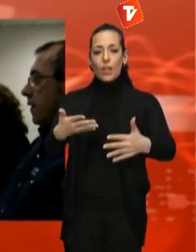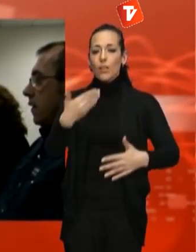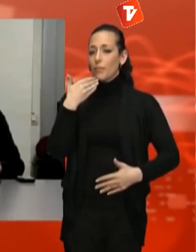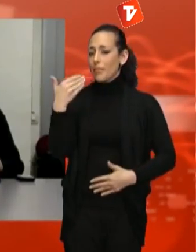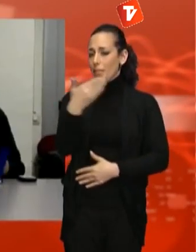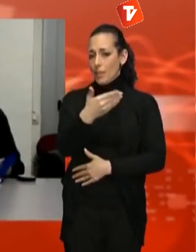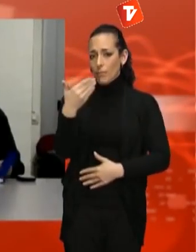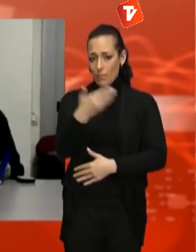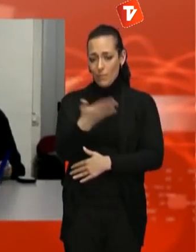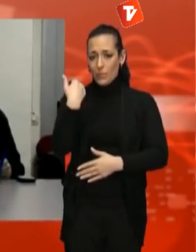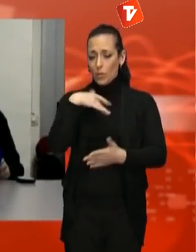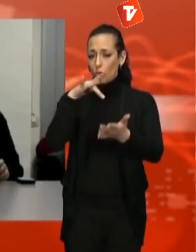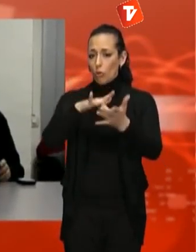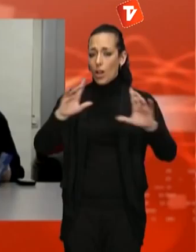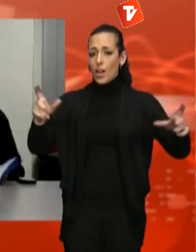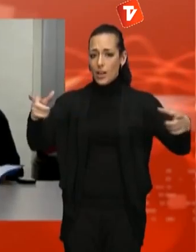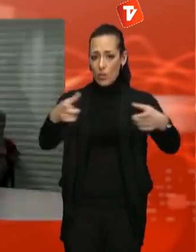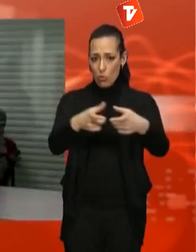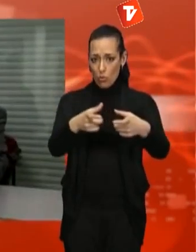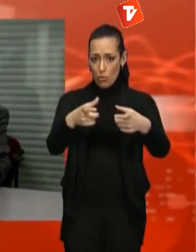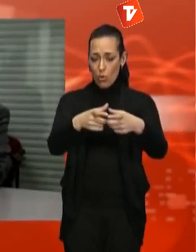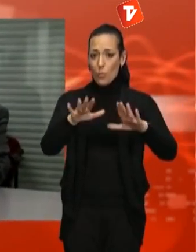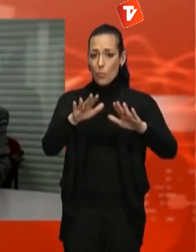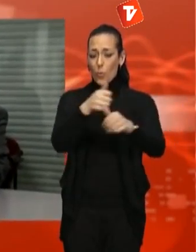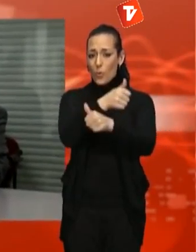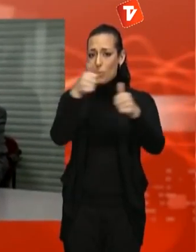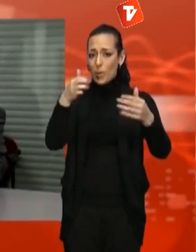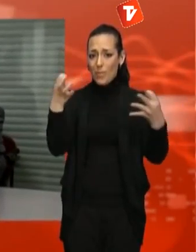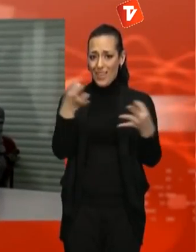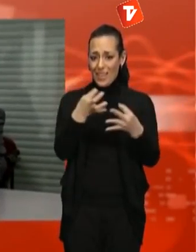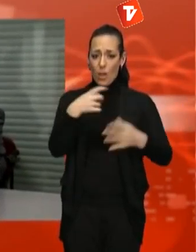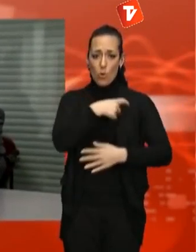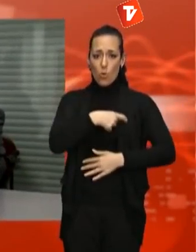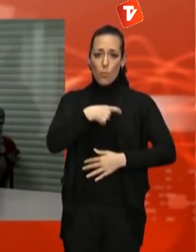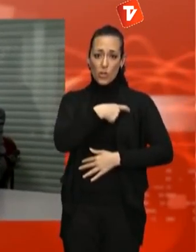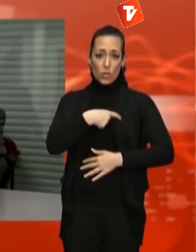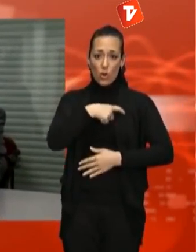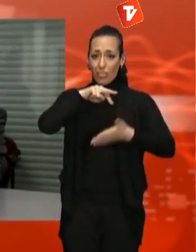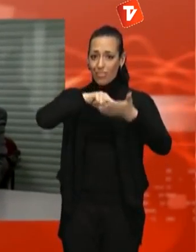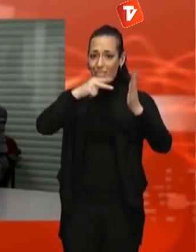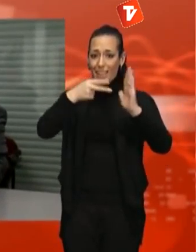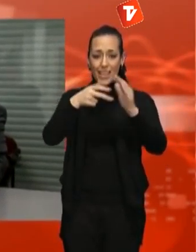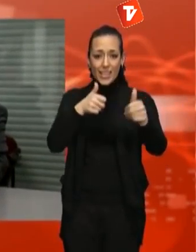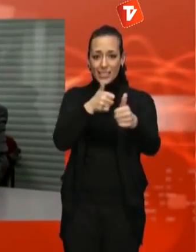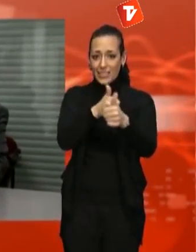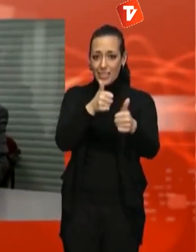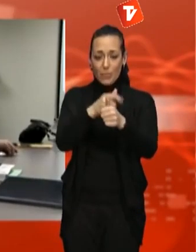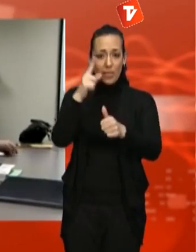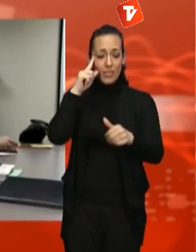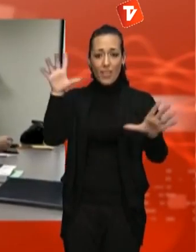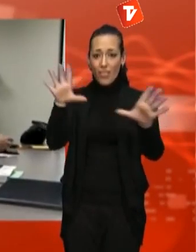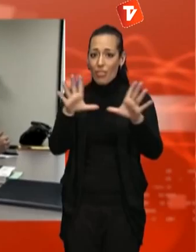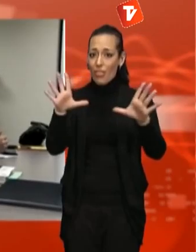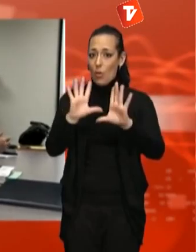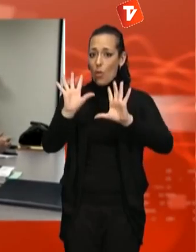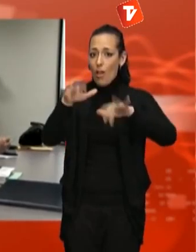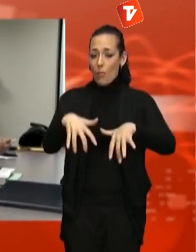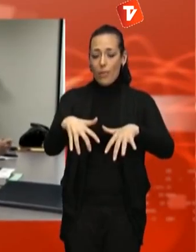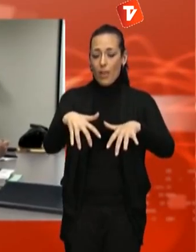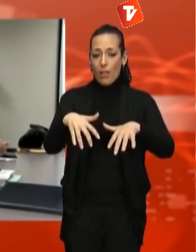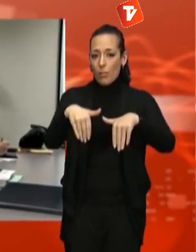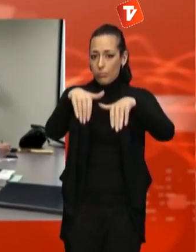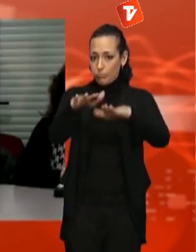La reunió ha tingut lloc després que el govern català ajornés la Comissió Tècnica de Seguiment el 10 d'abril, una comissió que en principi té caràcter trimestral, però que l'última